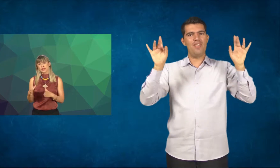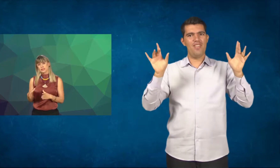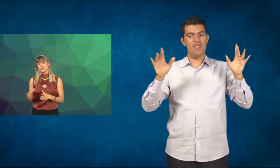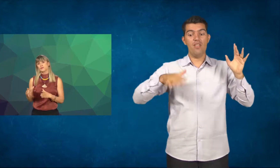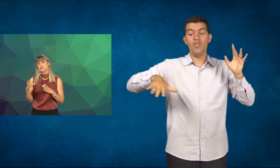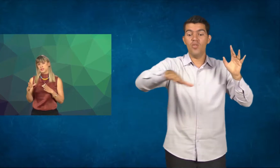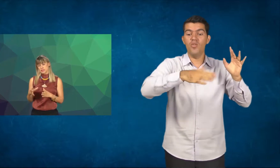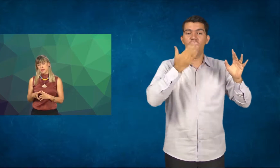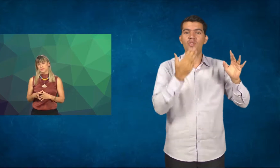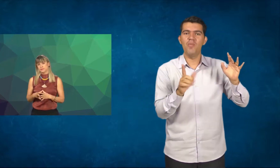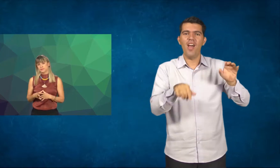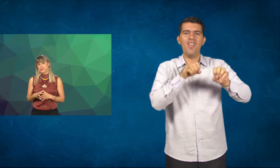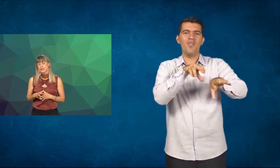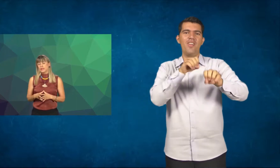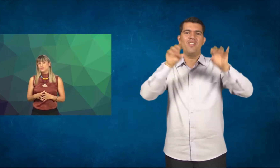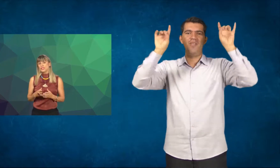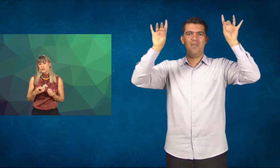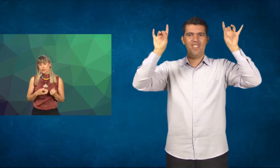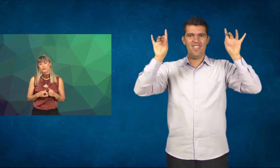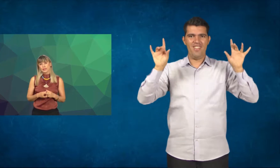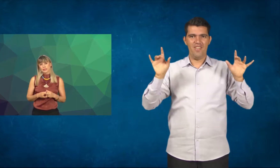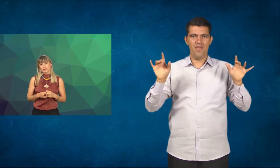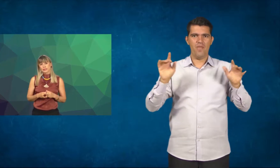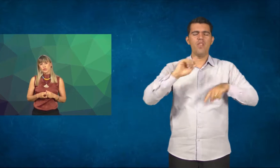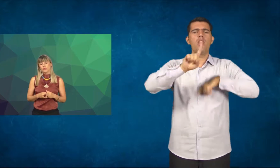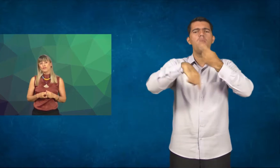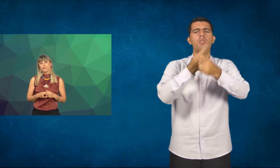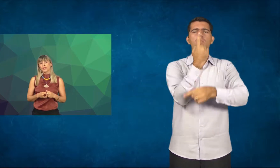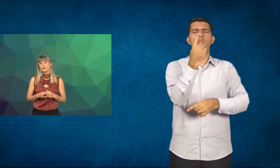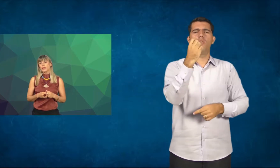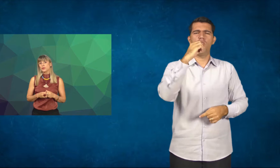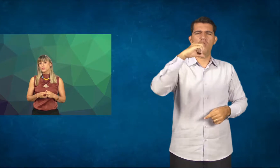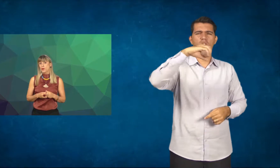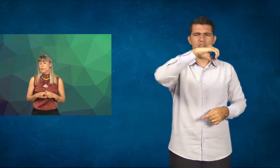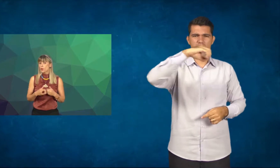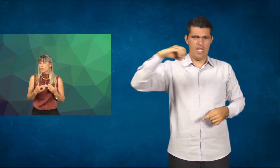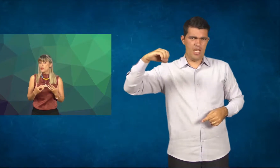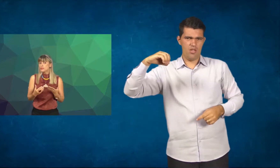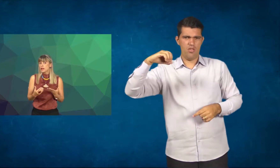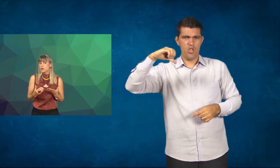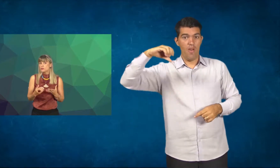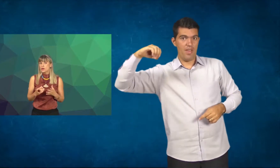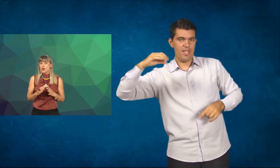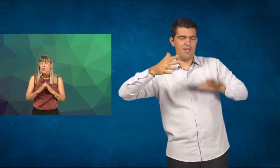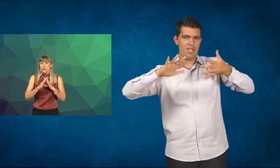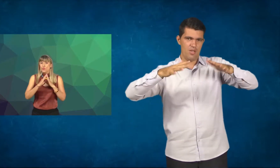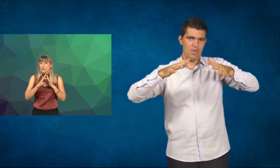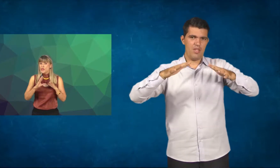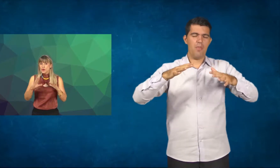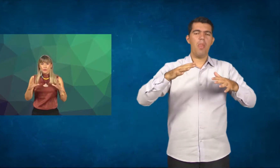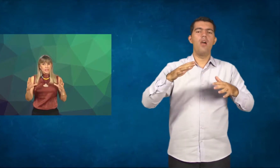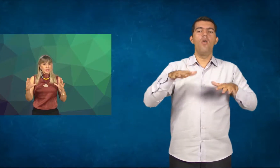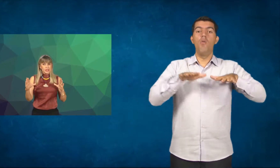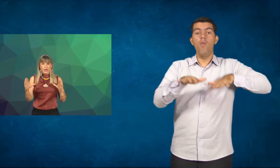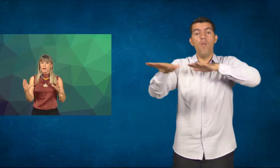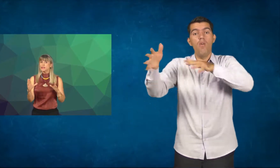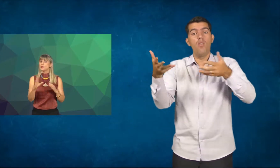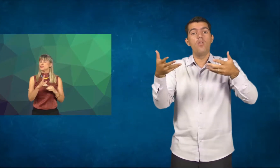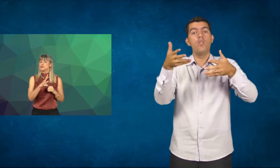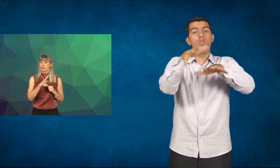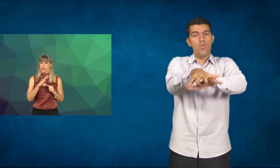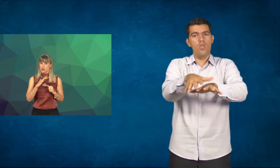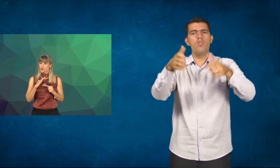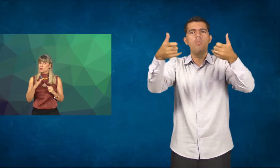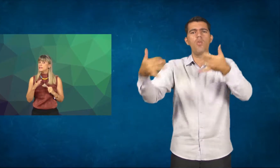de educação especial. Nos anos 90, o movimento da inclusão propõe, então, um único